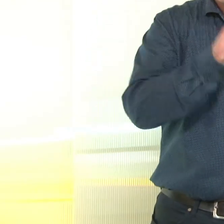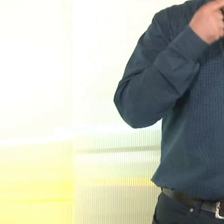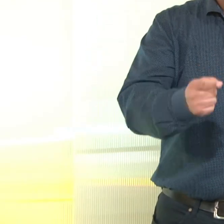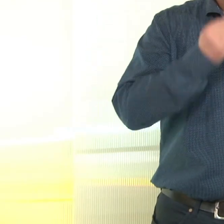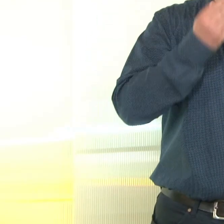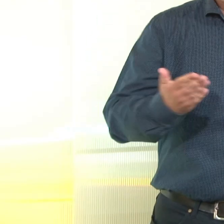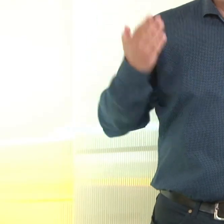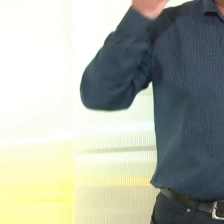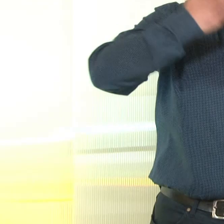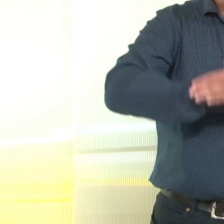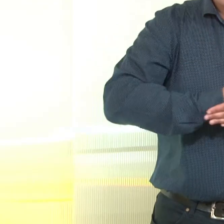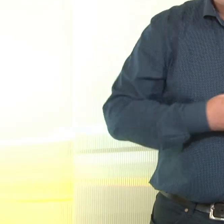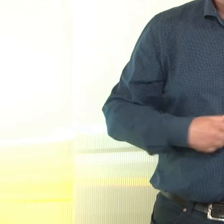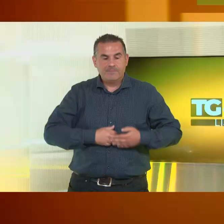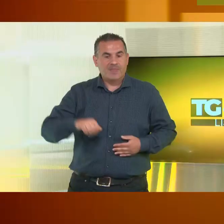Buonasera al TG Lis.